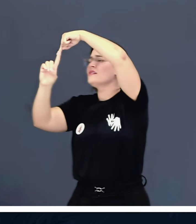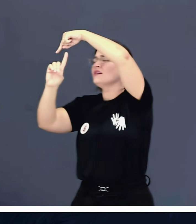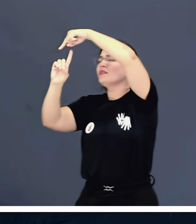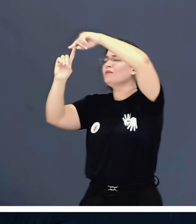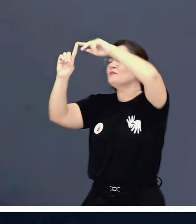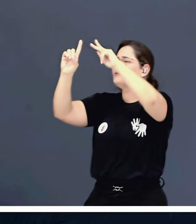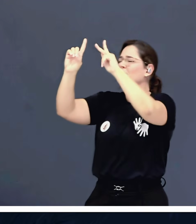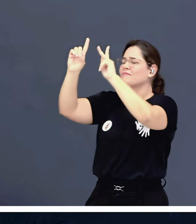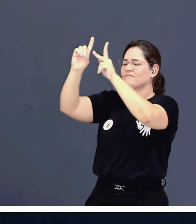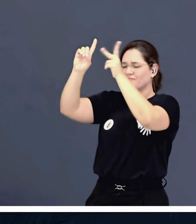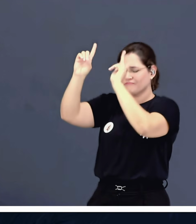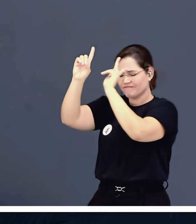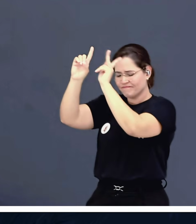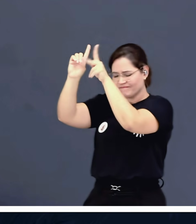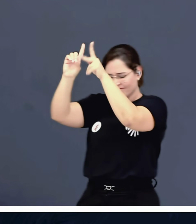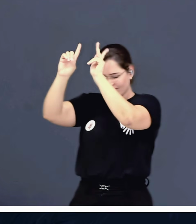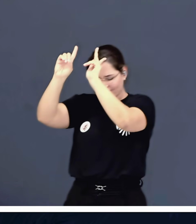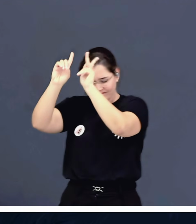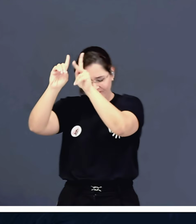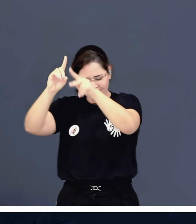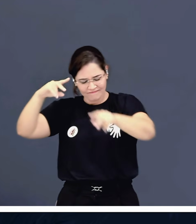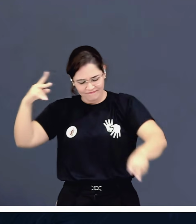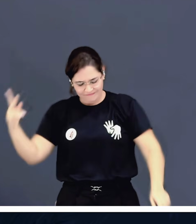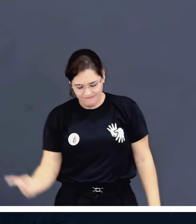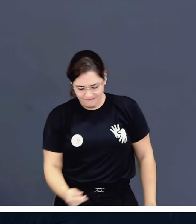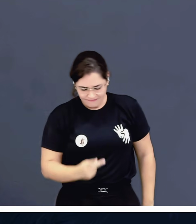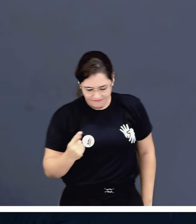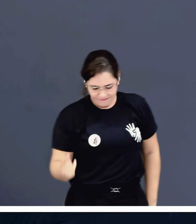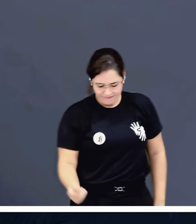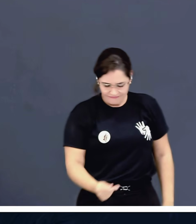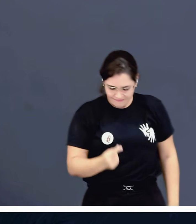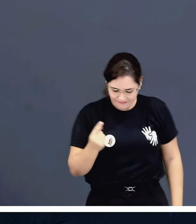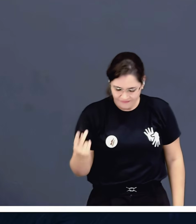exaltado, santo pra sempre.